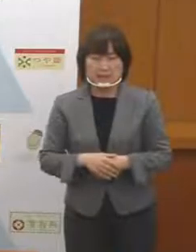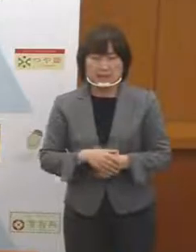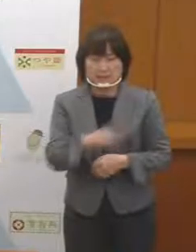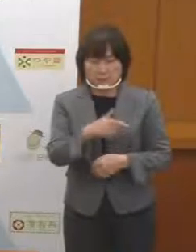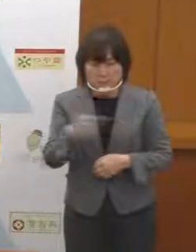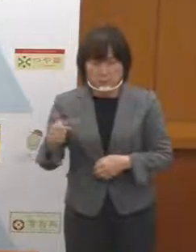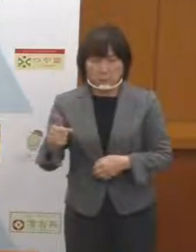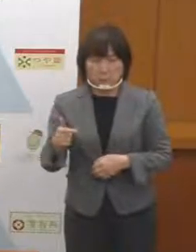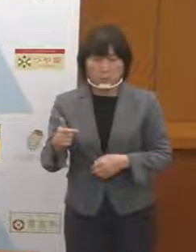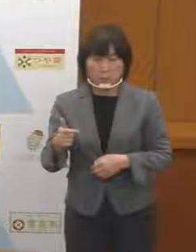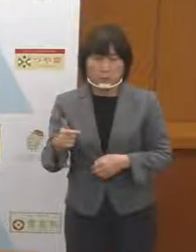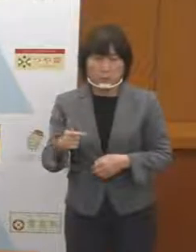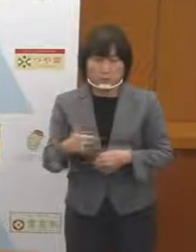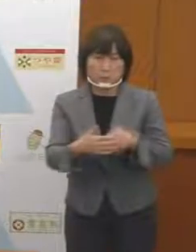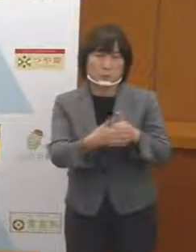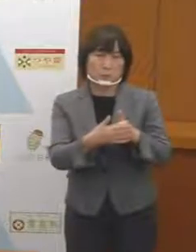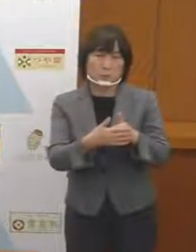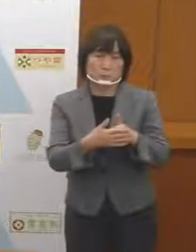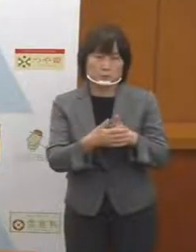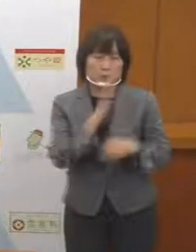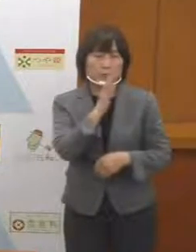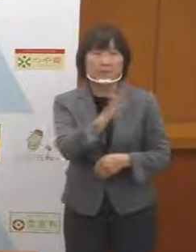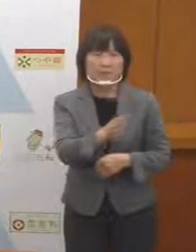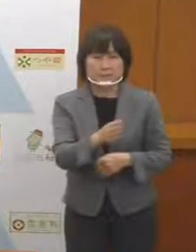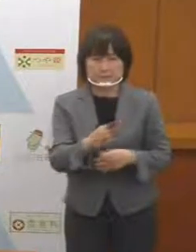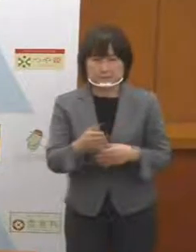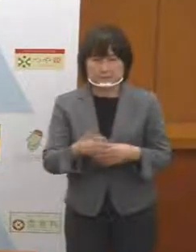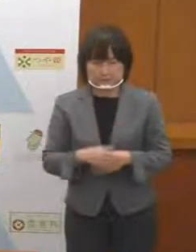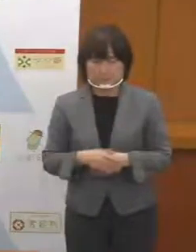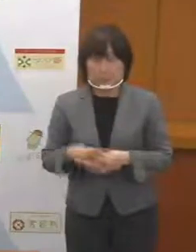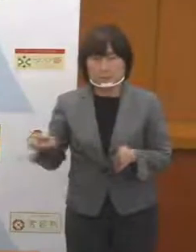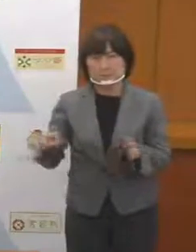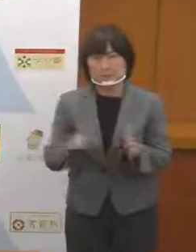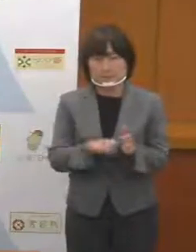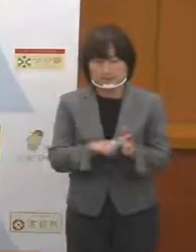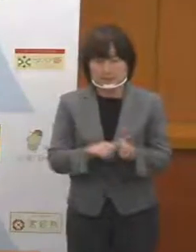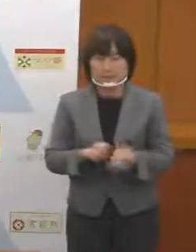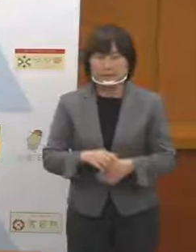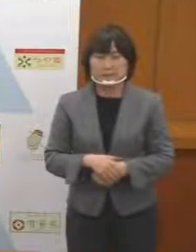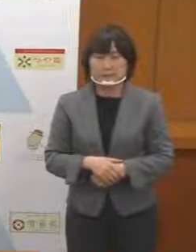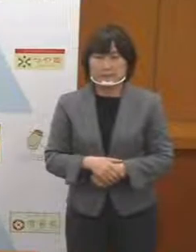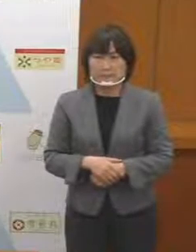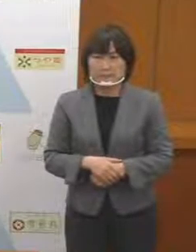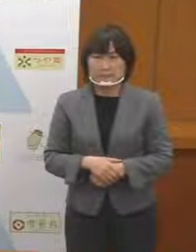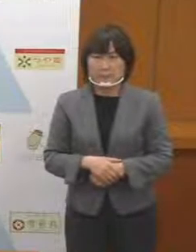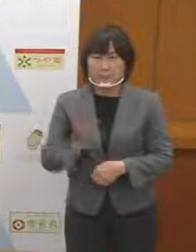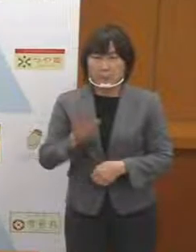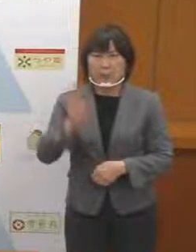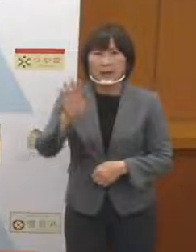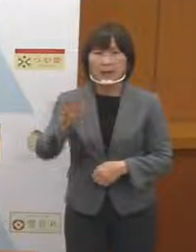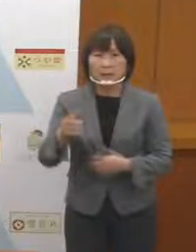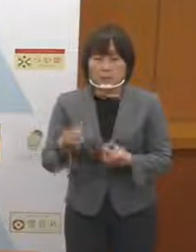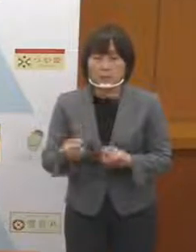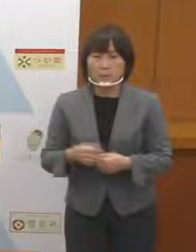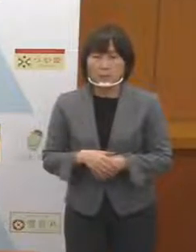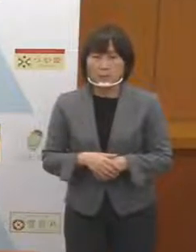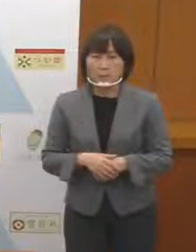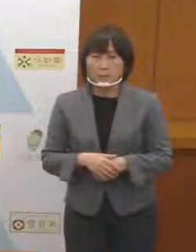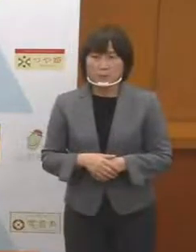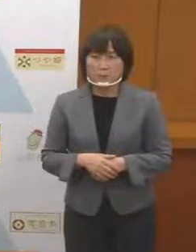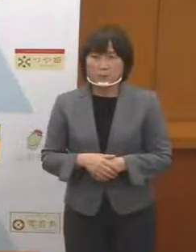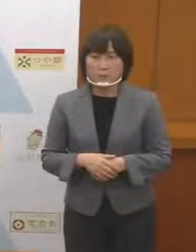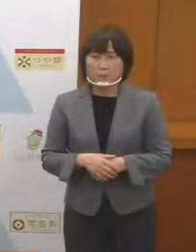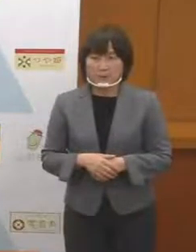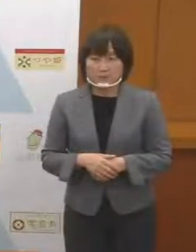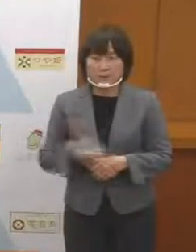様々だそうですねご協力をお願いしたりもうしてまいりましたこれからもですねこの